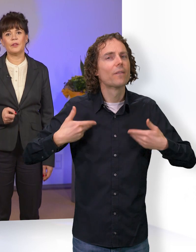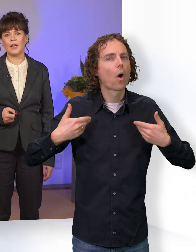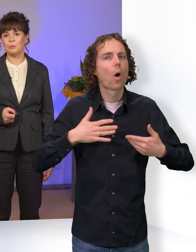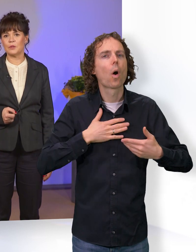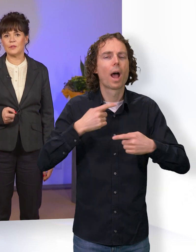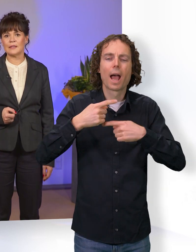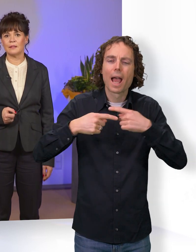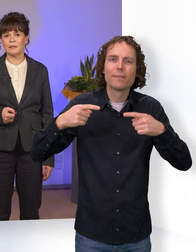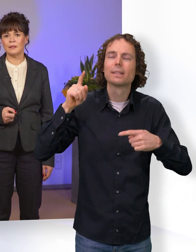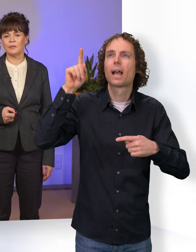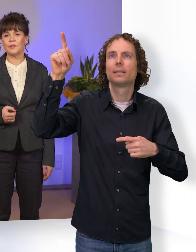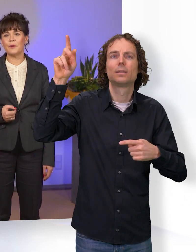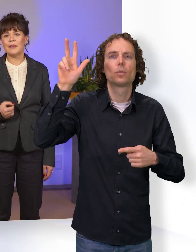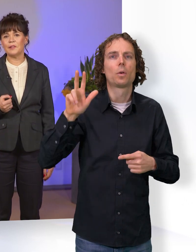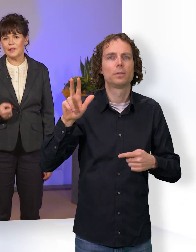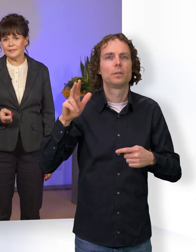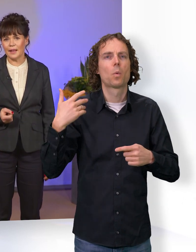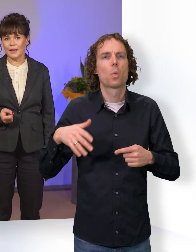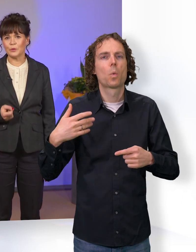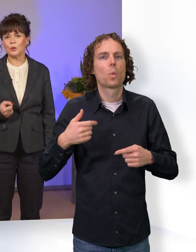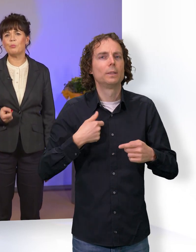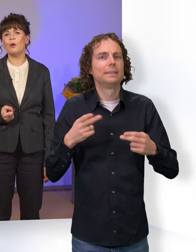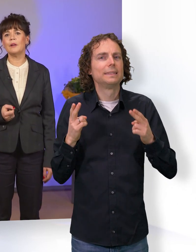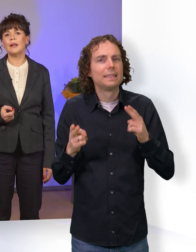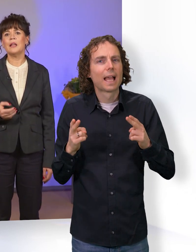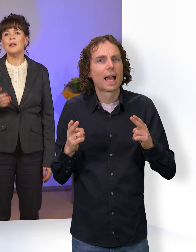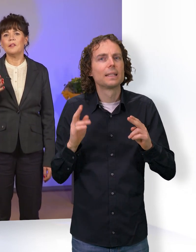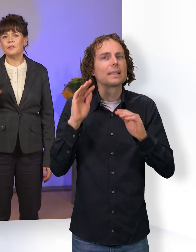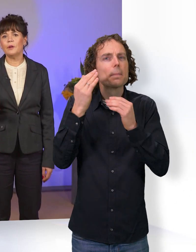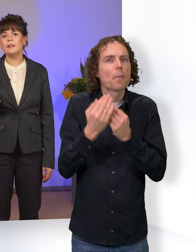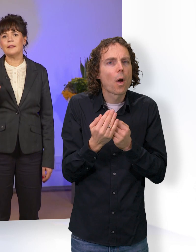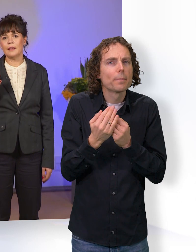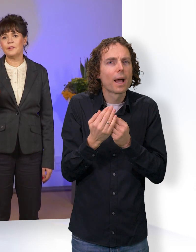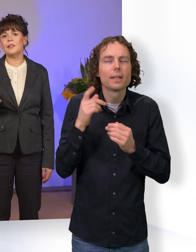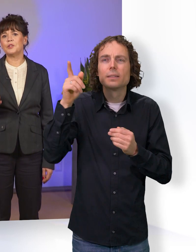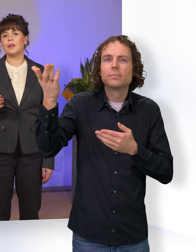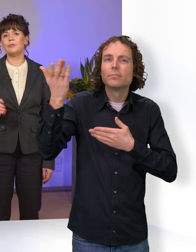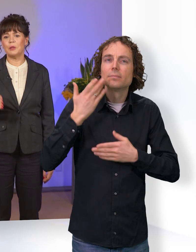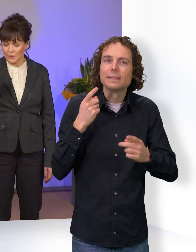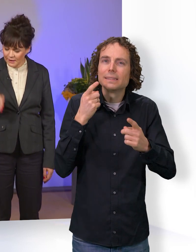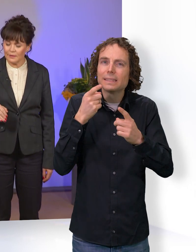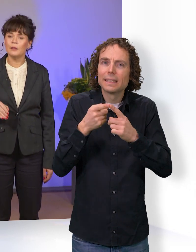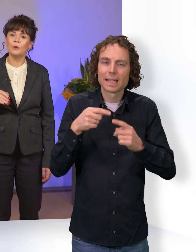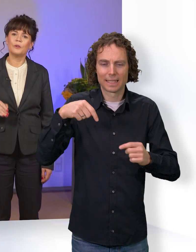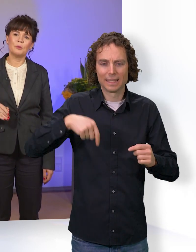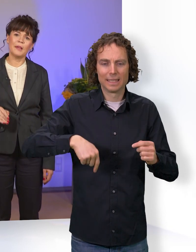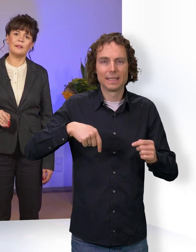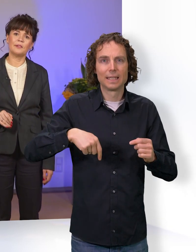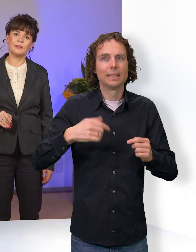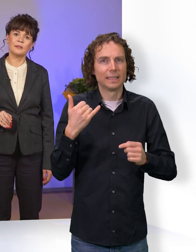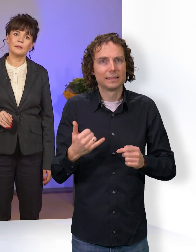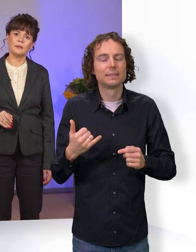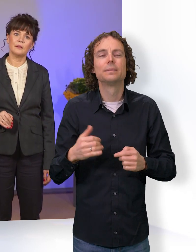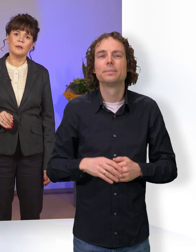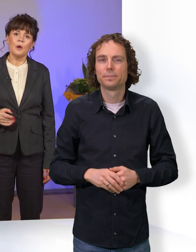die Ewigkeit mit Gott. Was für eine Sicherheit und Geborgenheit solch ein Ziel schafft im Hier und im